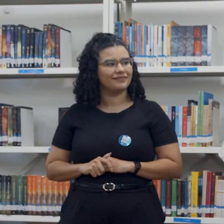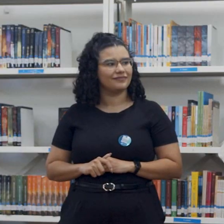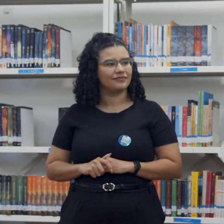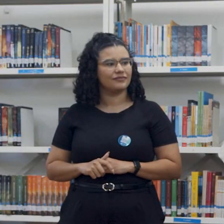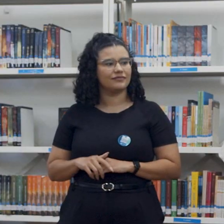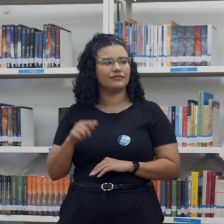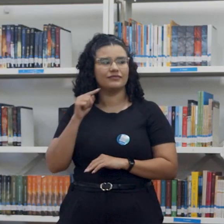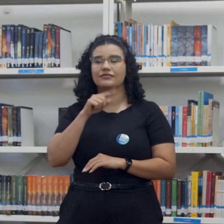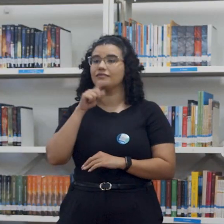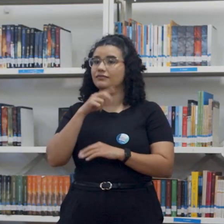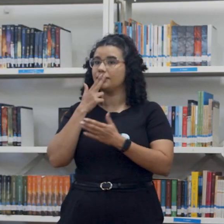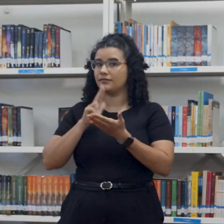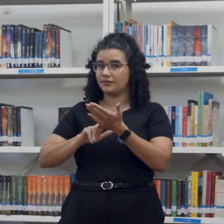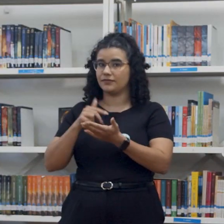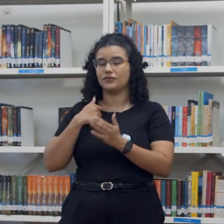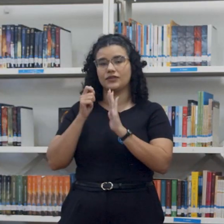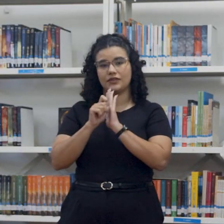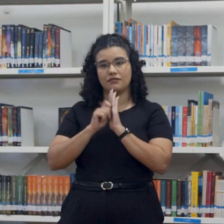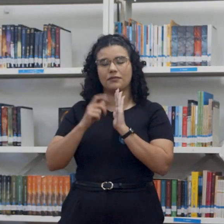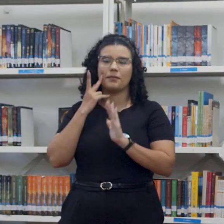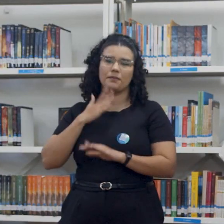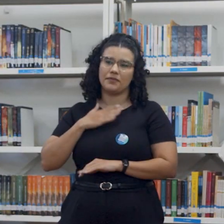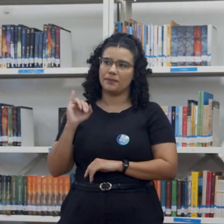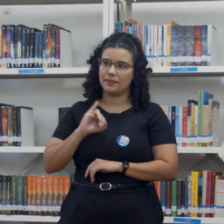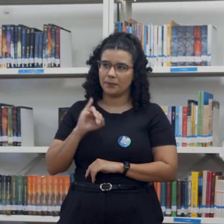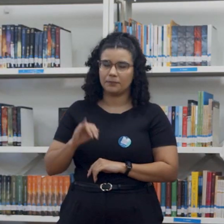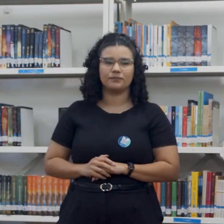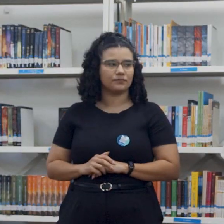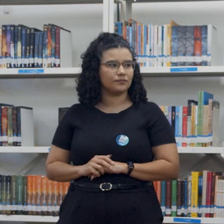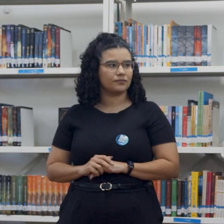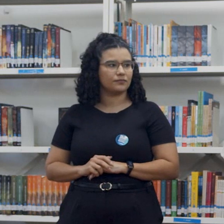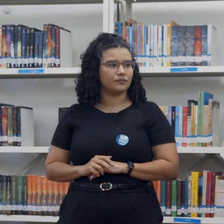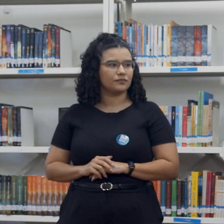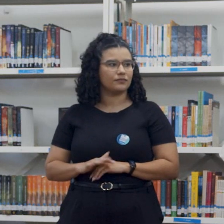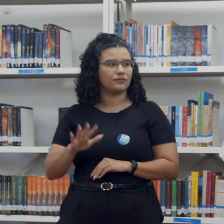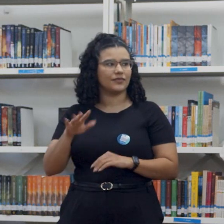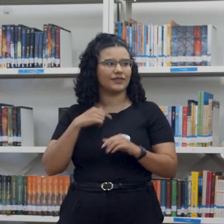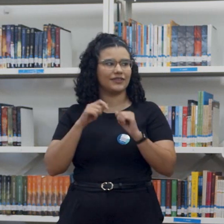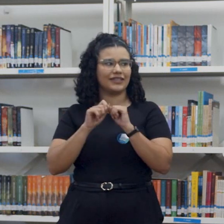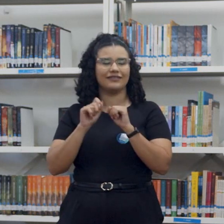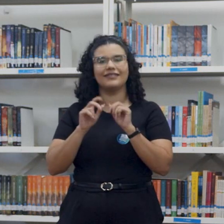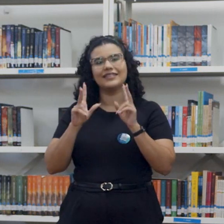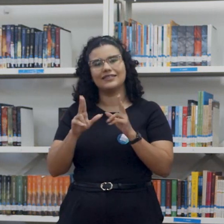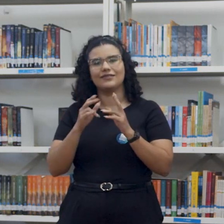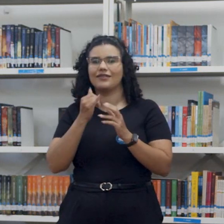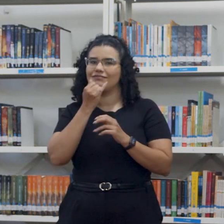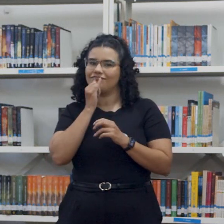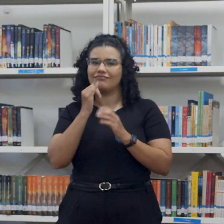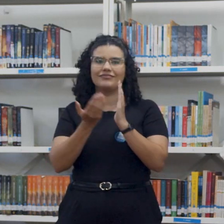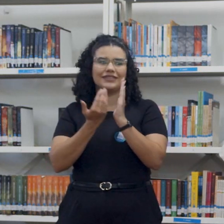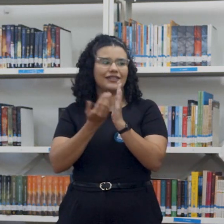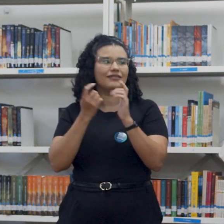Essa é uma carta que eu escrevi para minha irmã. Só que aí eu fiz como se fosse um livrinho para poder